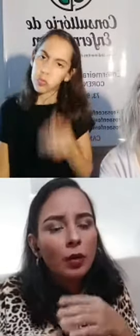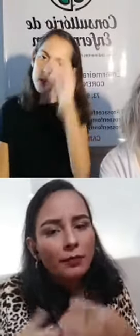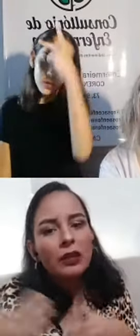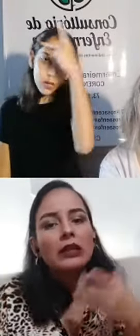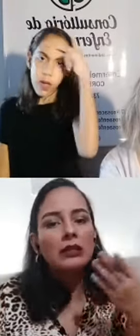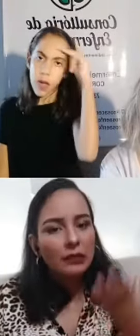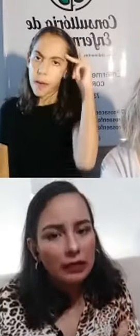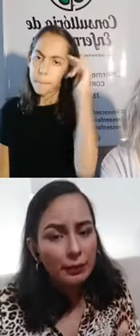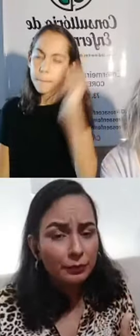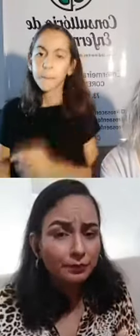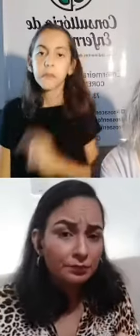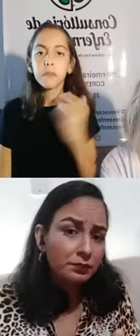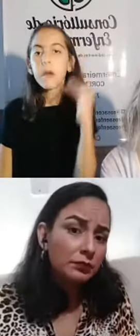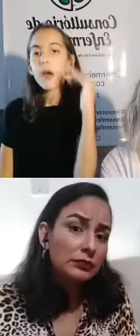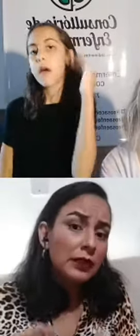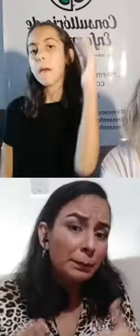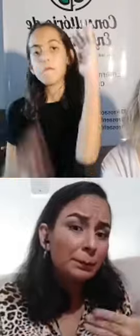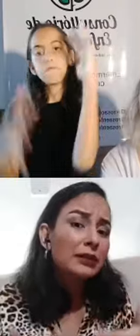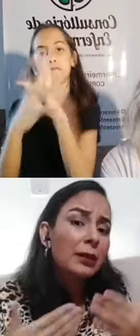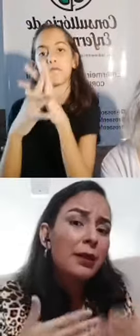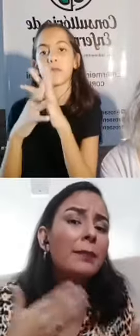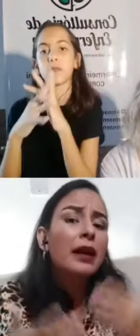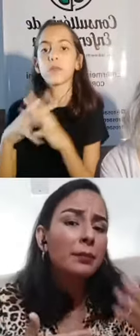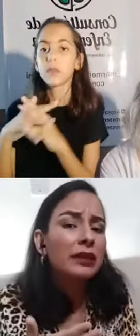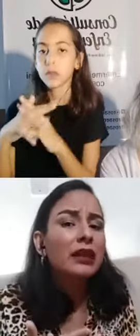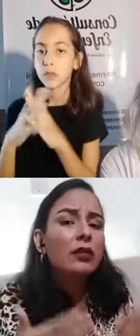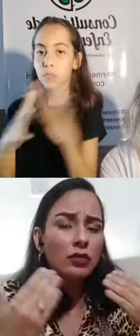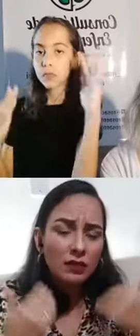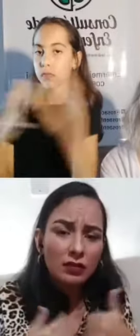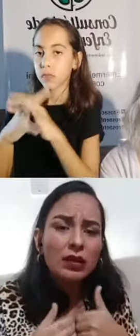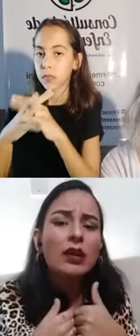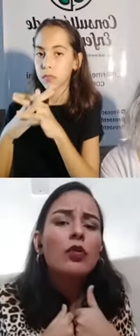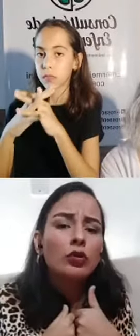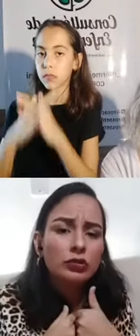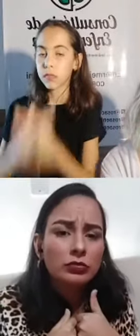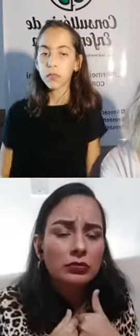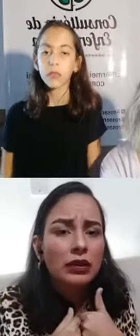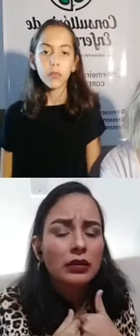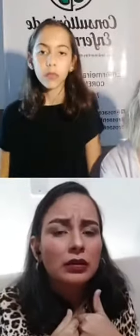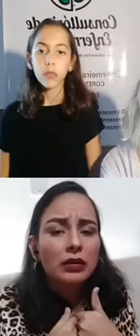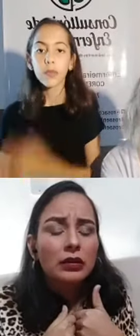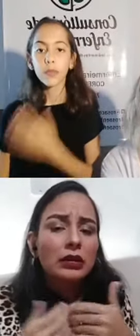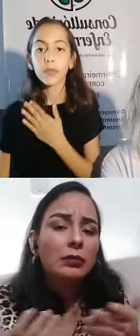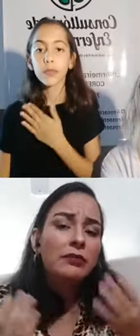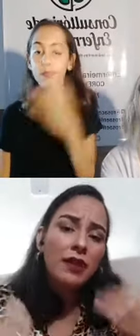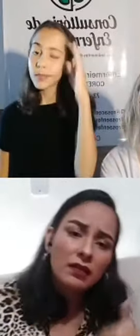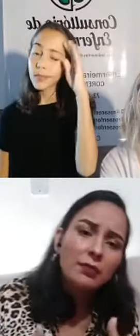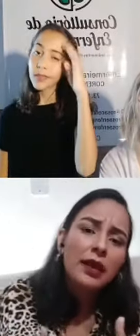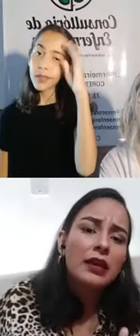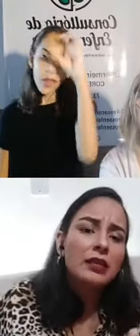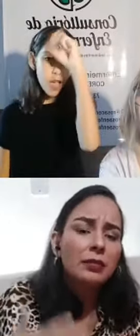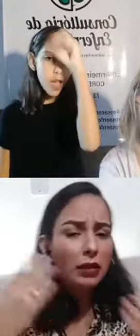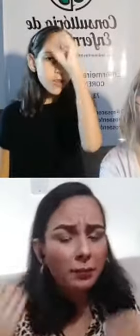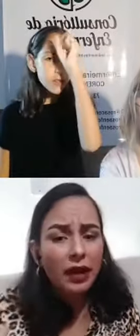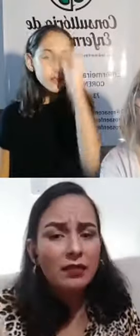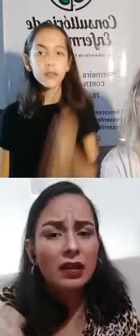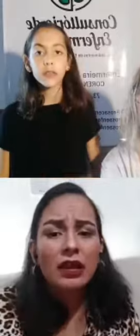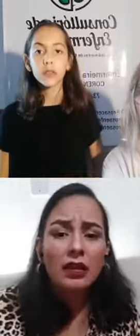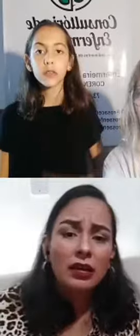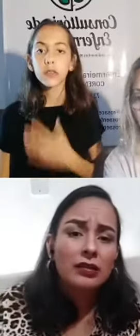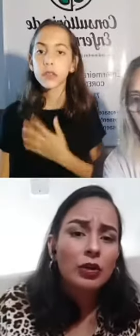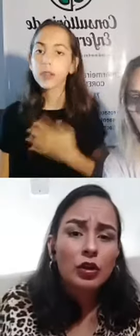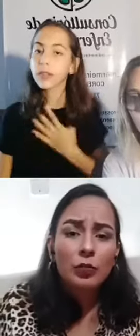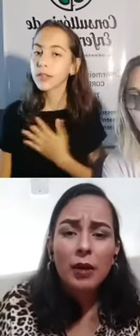eu estou aproveitando esse tempo também para aprender coisas que eu gosto, né? Que me fazem bem, que me dão